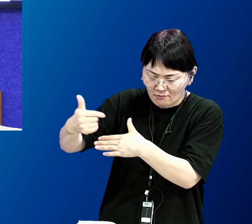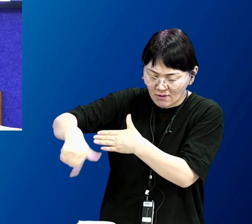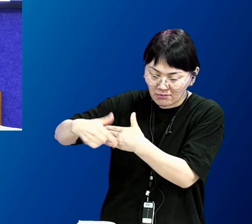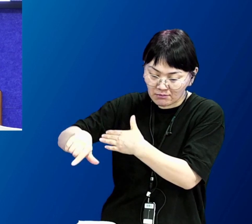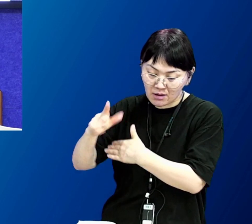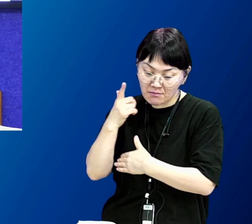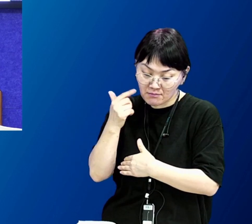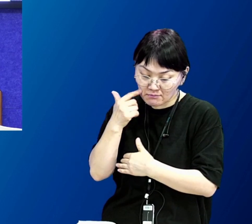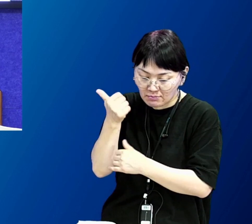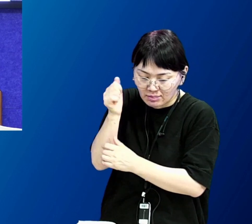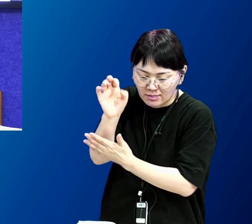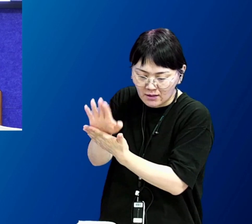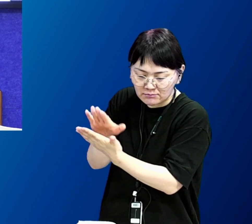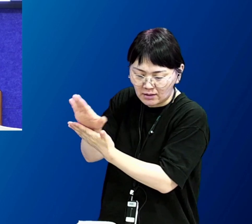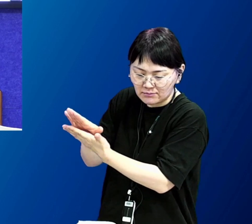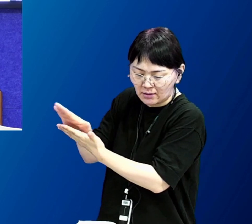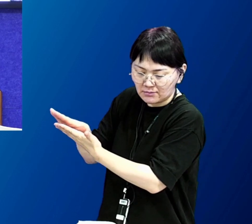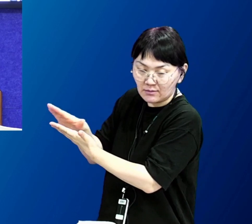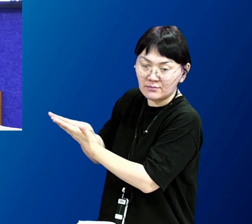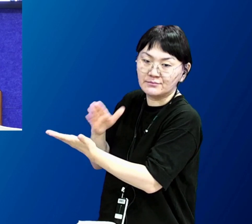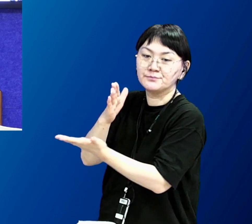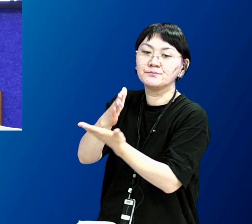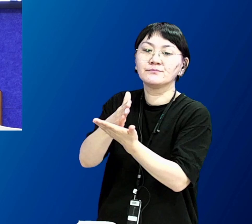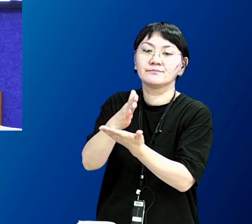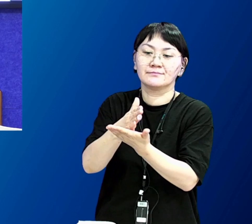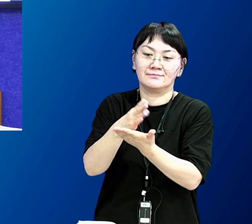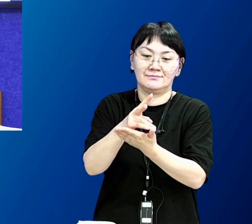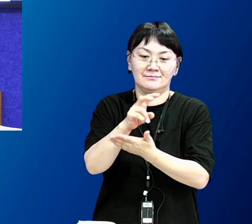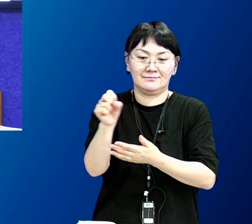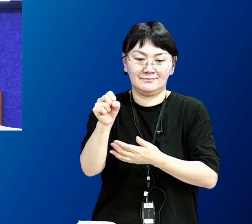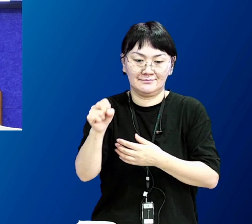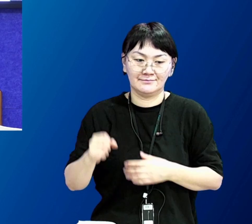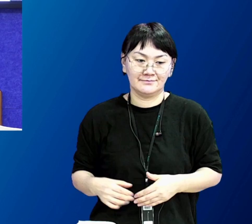эмэгтэйг хайрладаг байлаа. За.